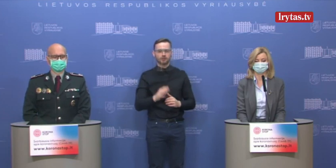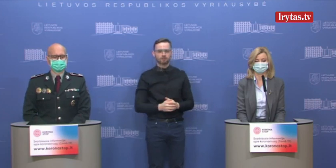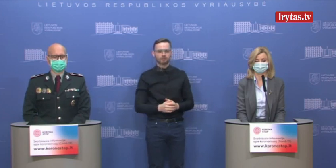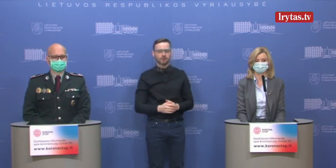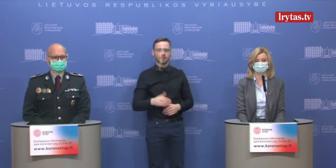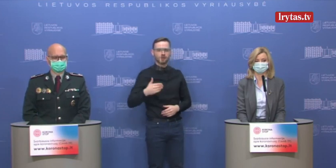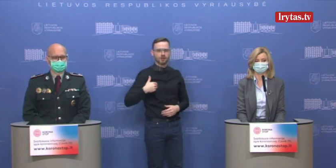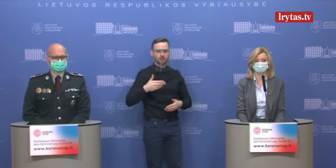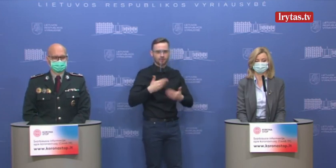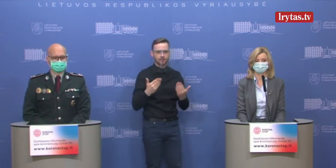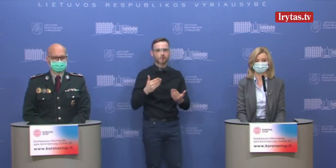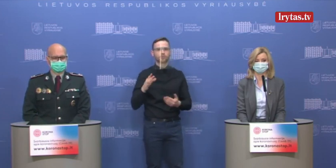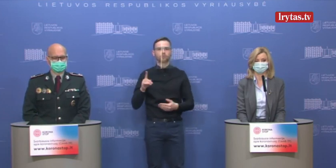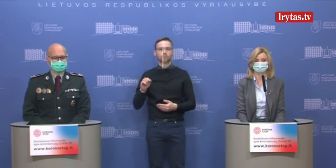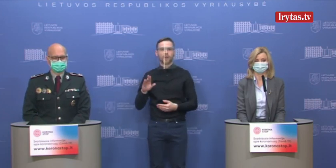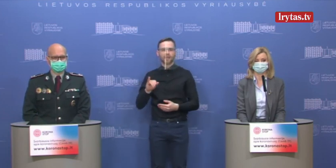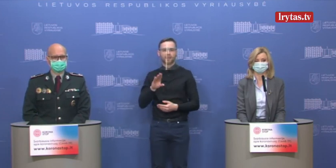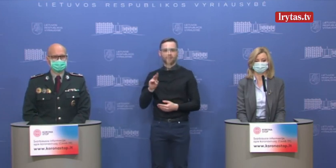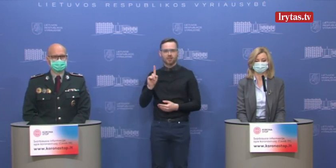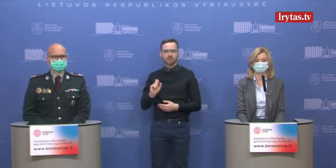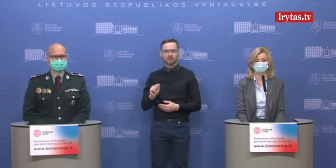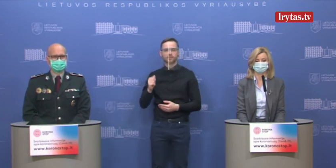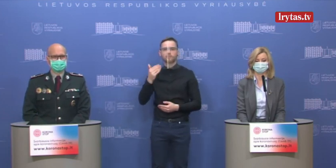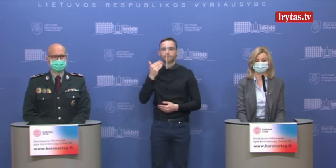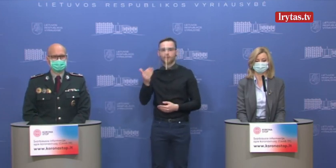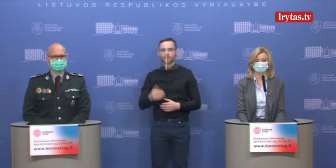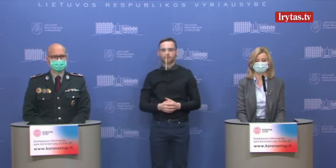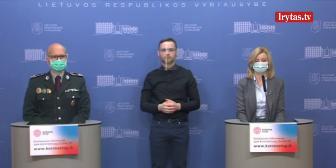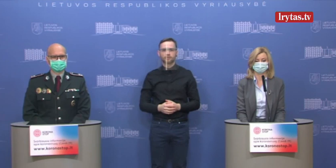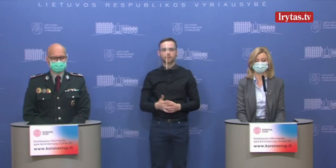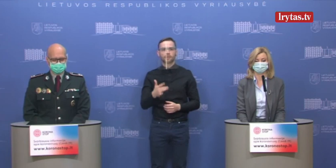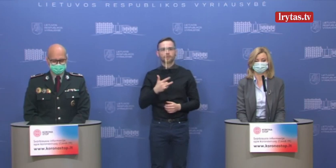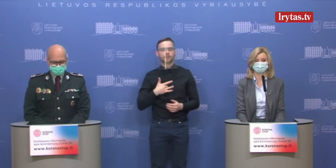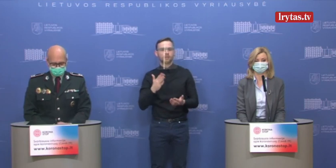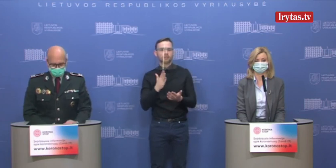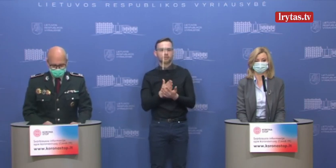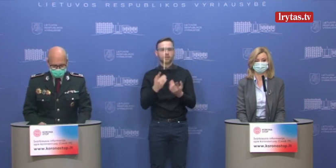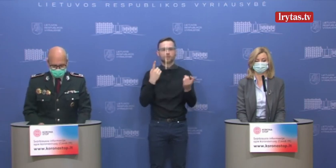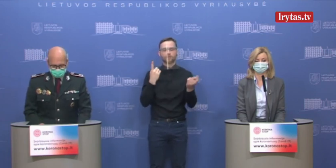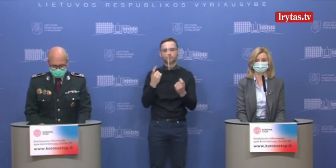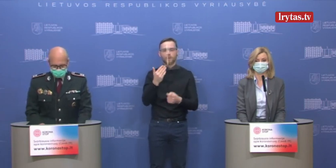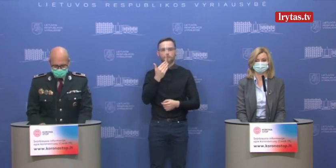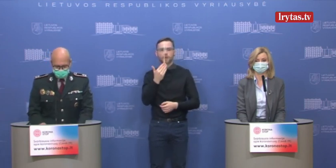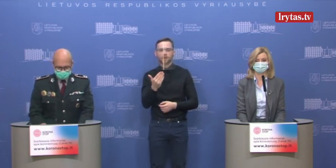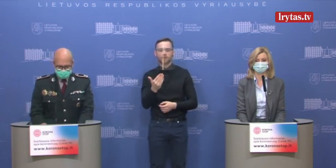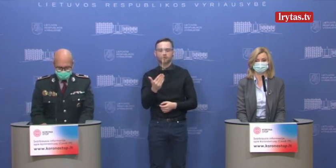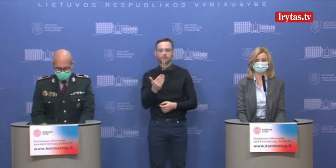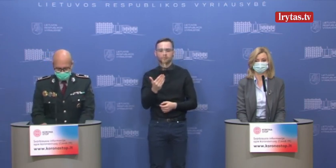Labarytą, tai ponui Liubajevai būtų gal klausimas. Visgi gal turit kažkokią statistiką preliminarią, bent apytikslę, kiek jau